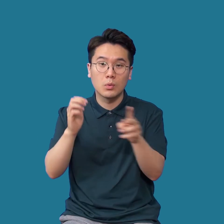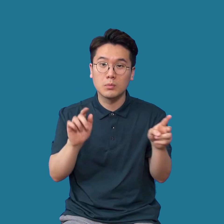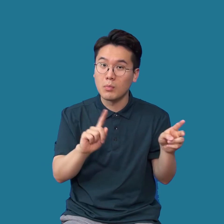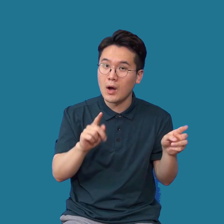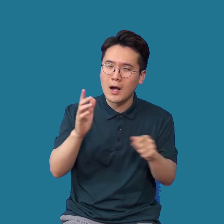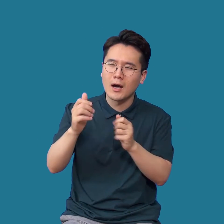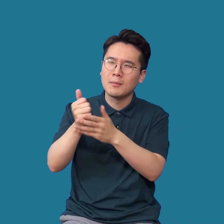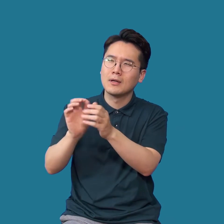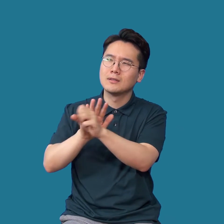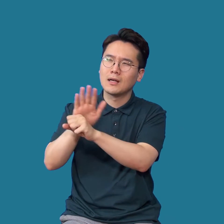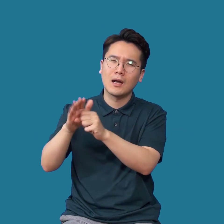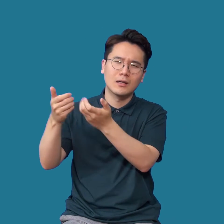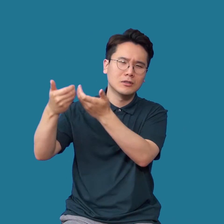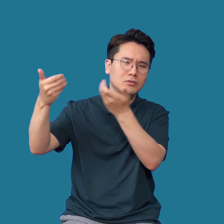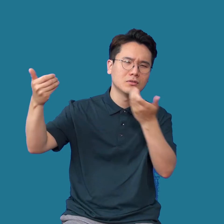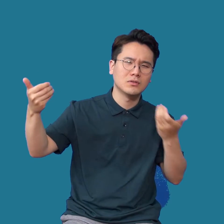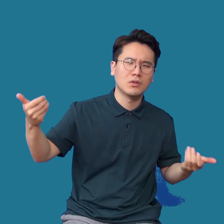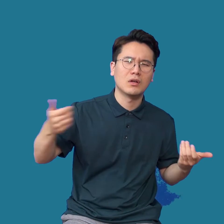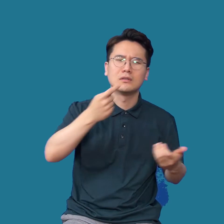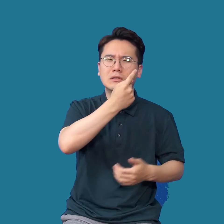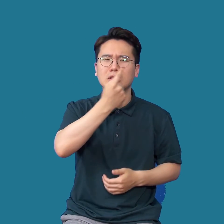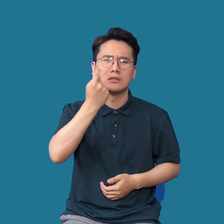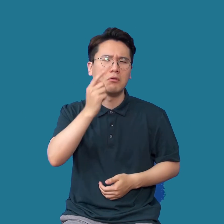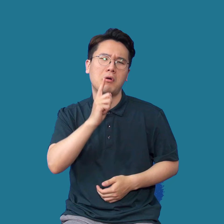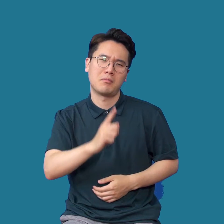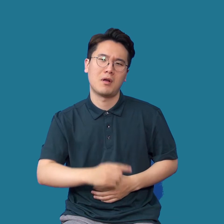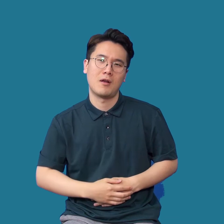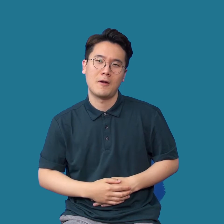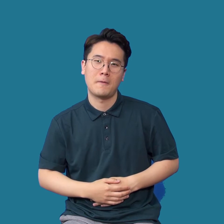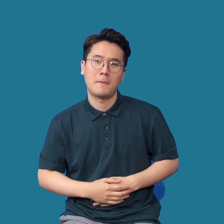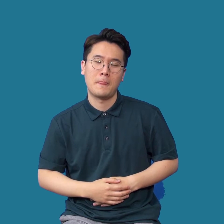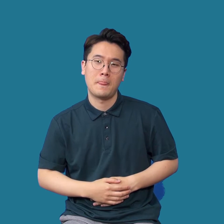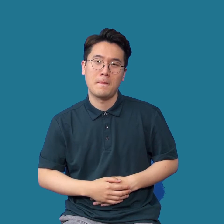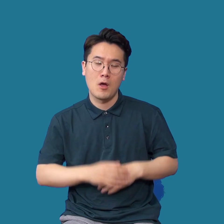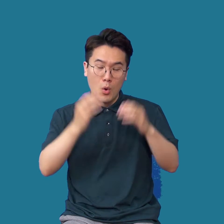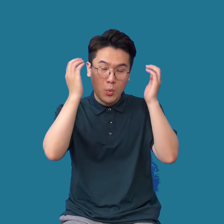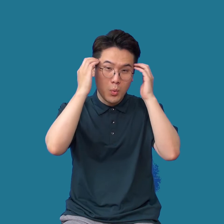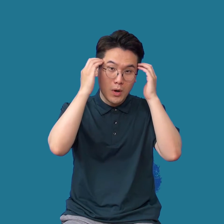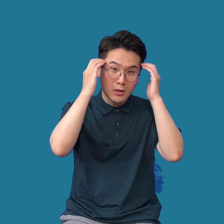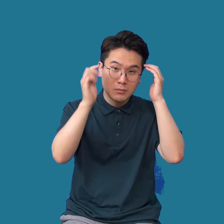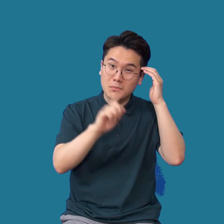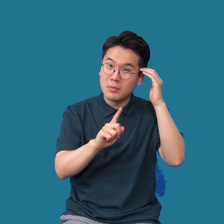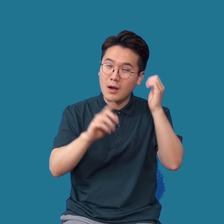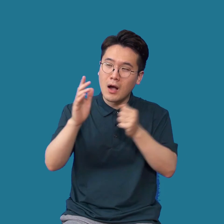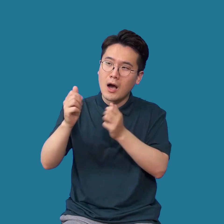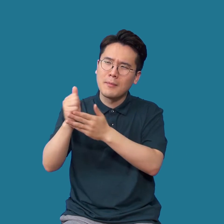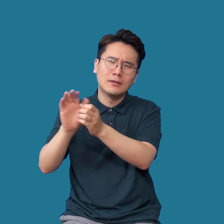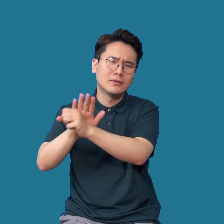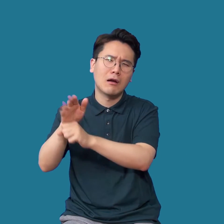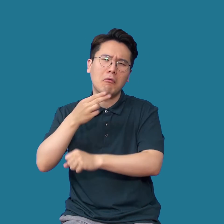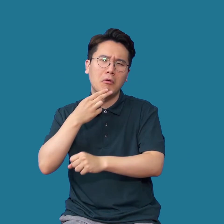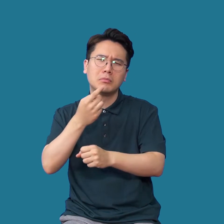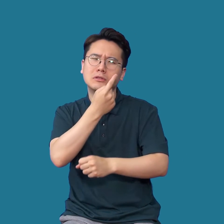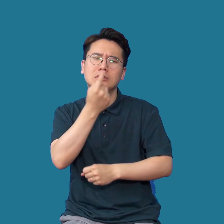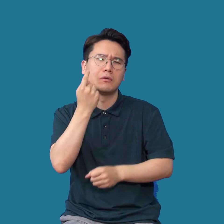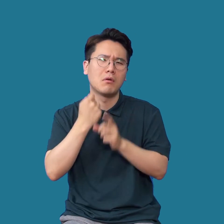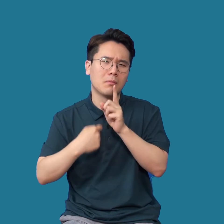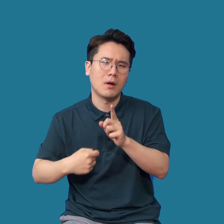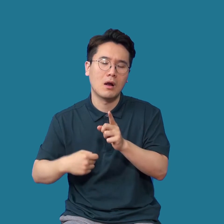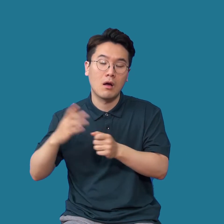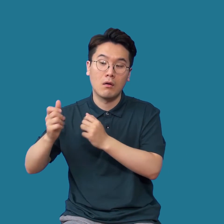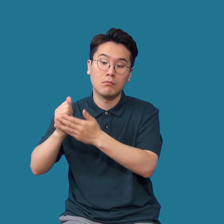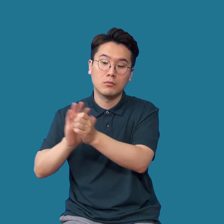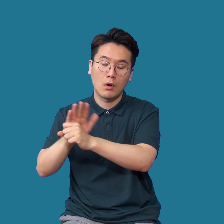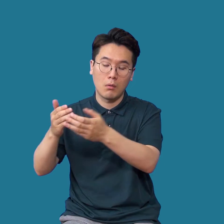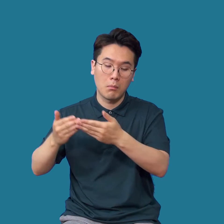고난당하는 것은 하나님의 사랑을 받지 못하고 있는 증거입니다. 하나님의 사랑을 받는다면 번영을 해야 될 텐데